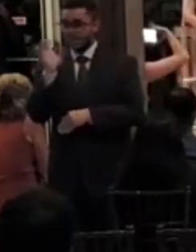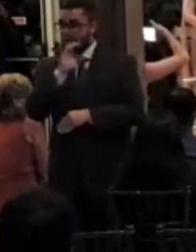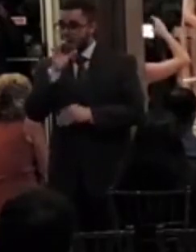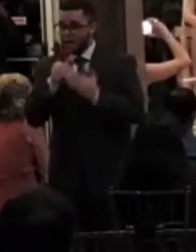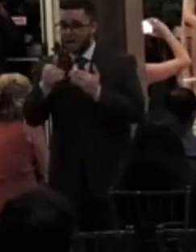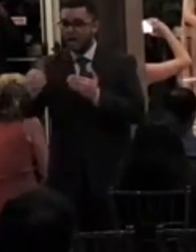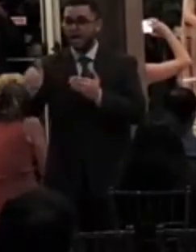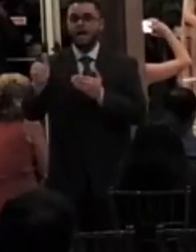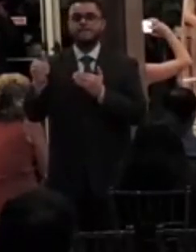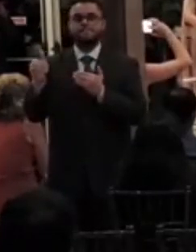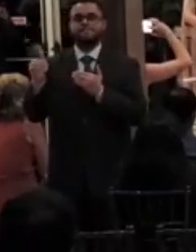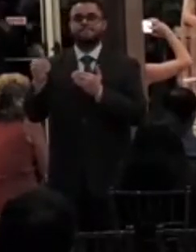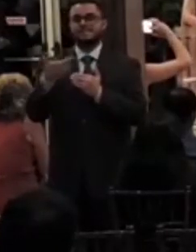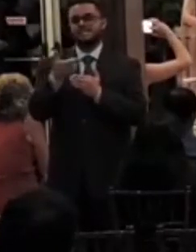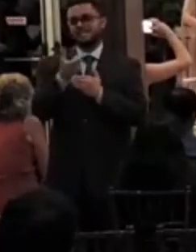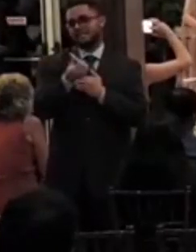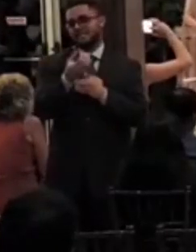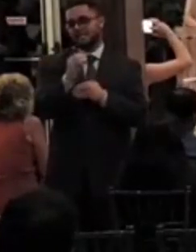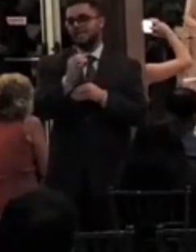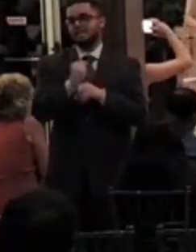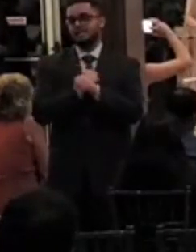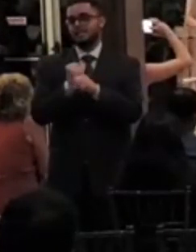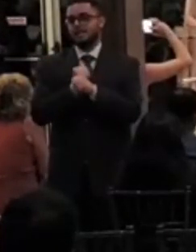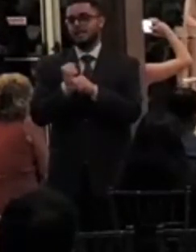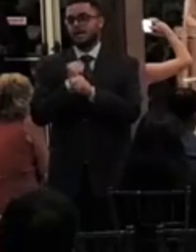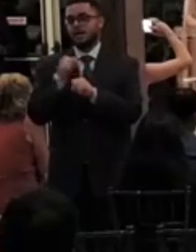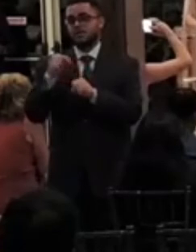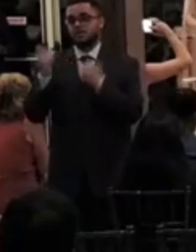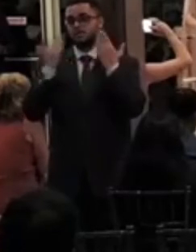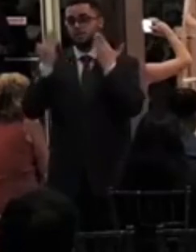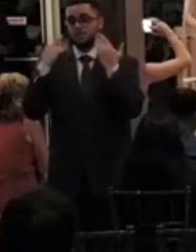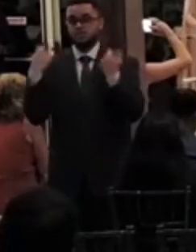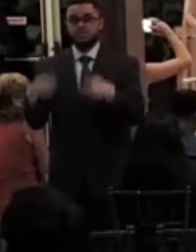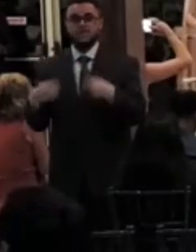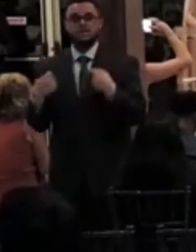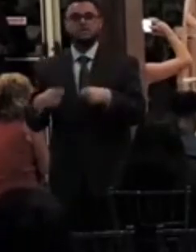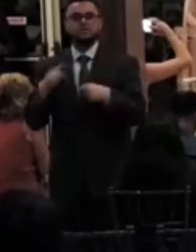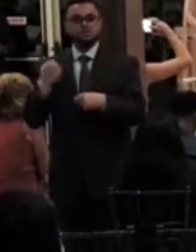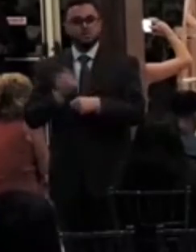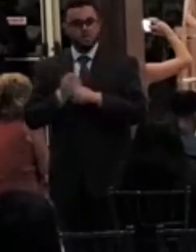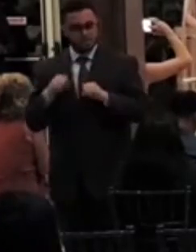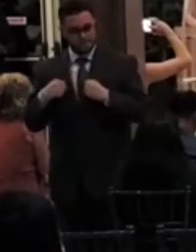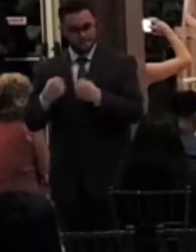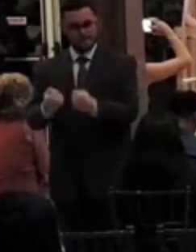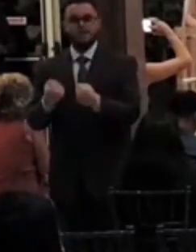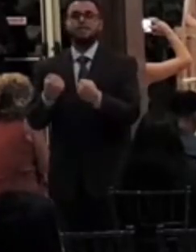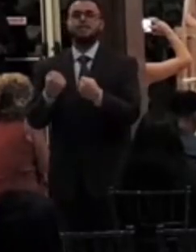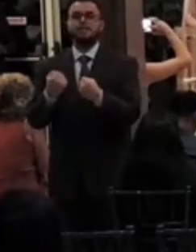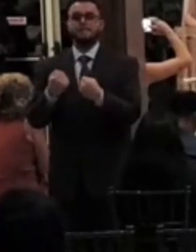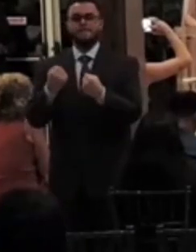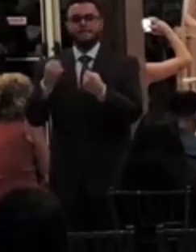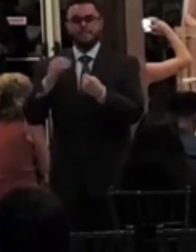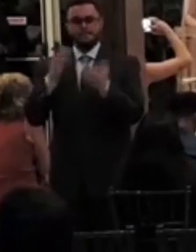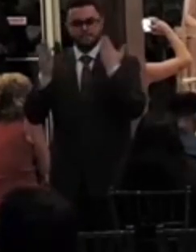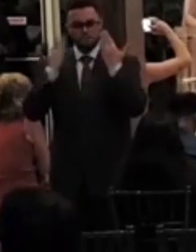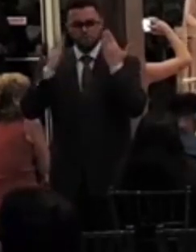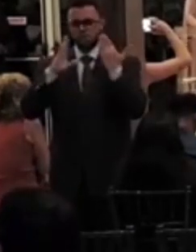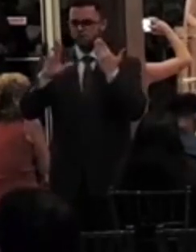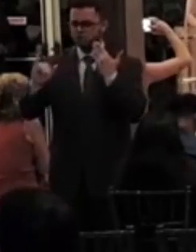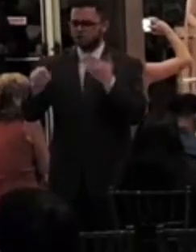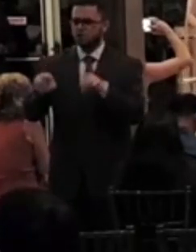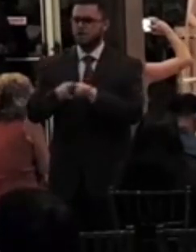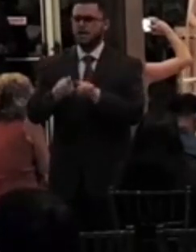a psicologia exige de nós, mais do que nunca, que defendamos uma psicologia científica,